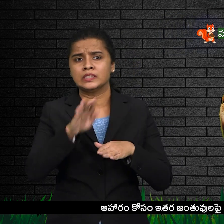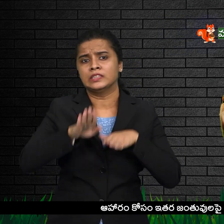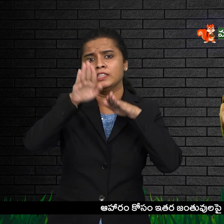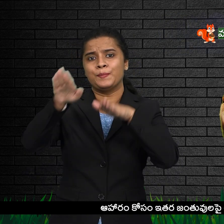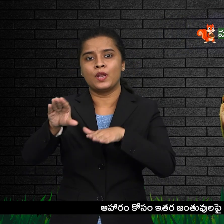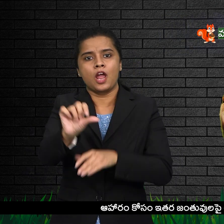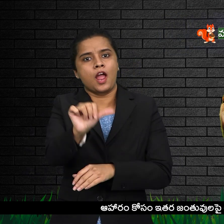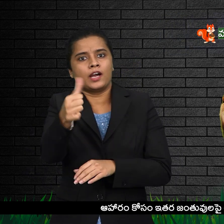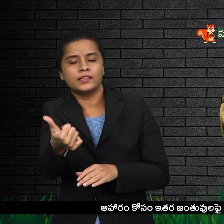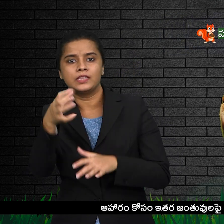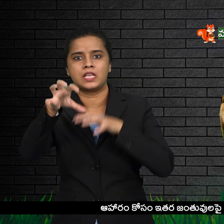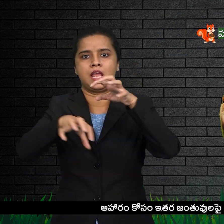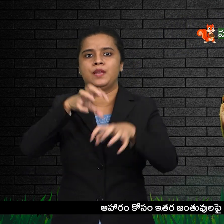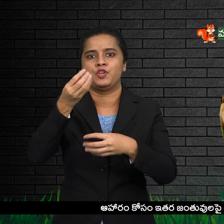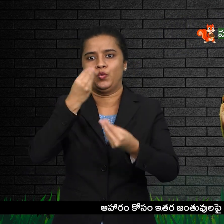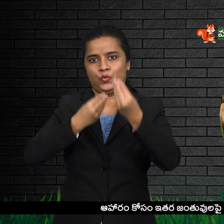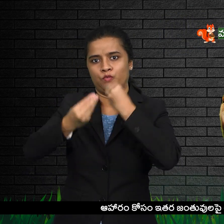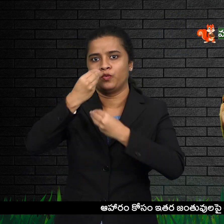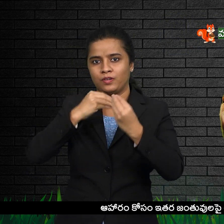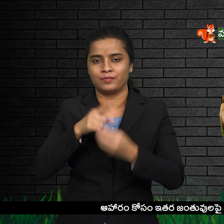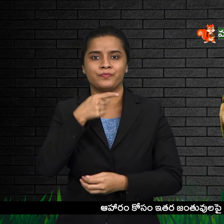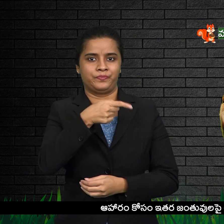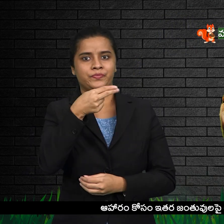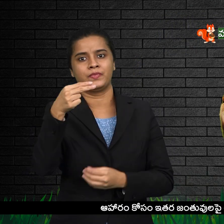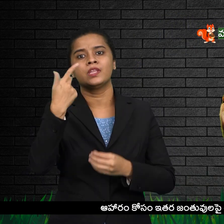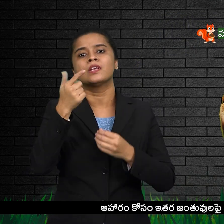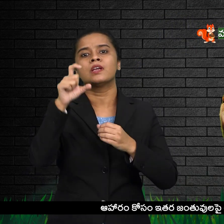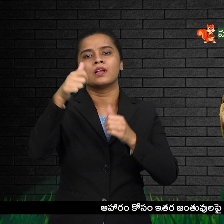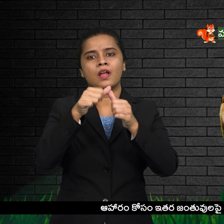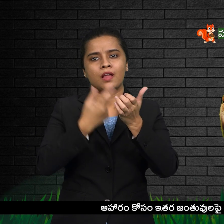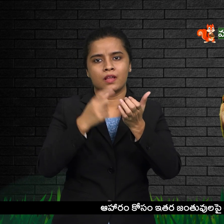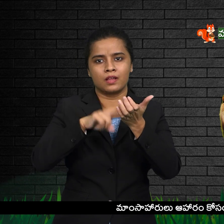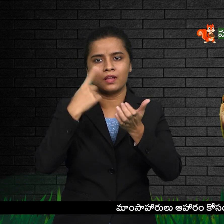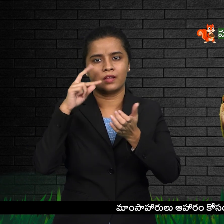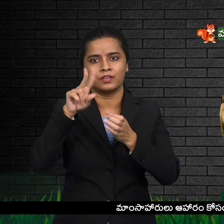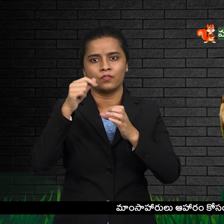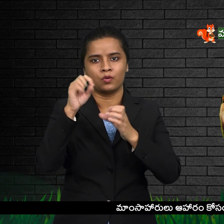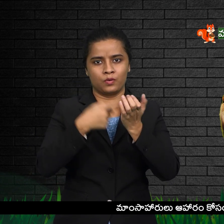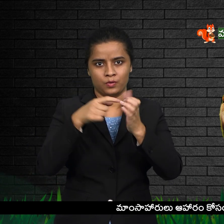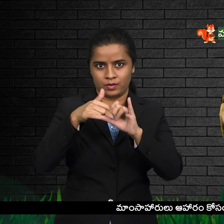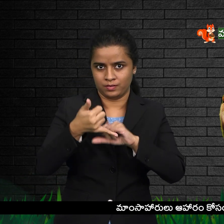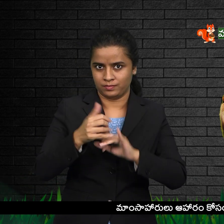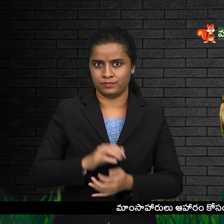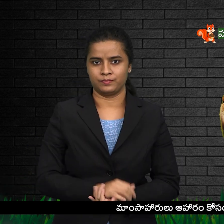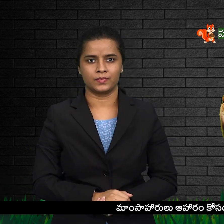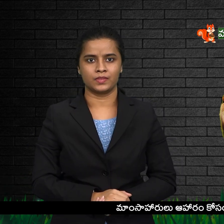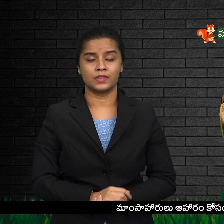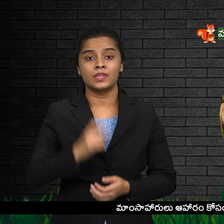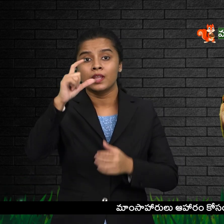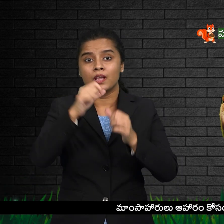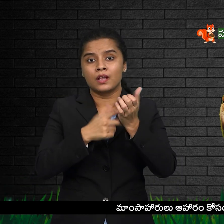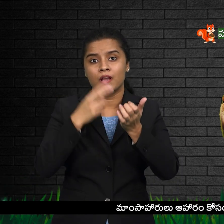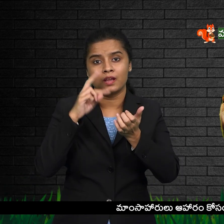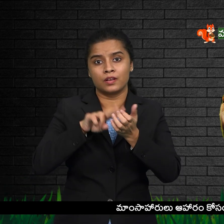ఆహారం కోసం ఇతర జంతువులపై ఆధారపడే వాటిని మాంసాహారులు అంటారు. మాంసాహారులు ఆహారం కోసం